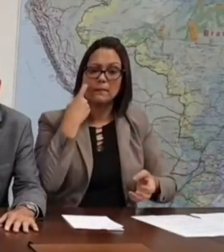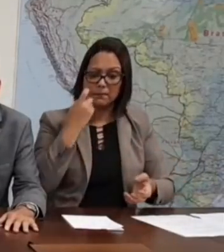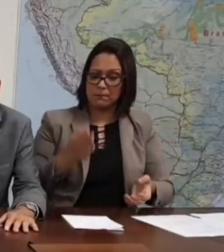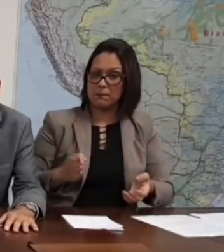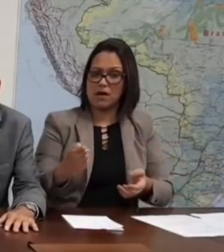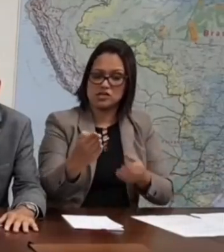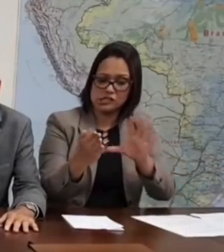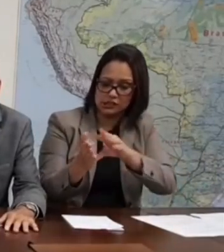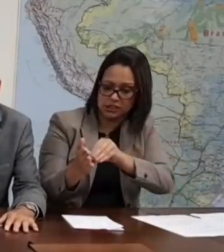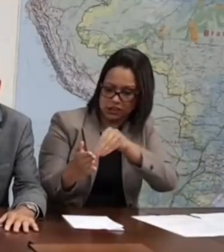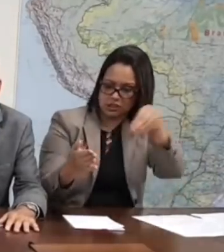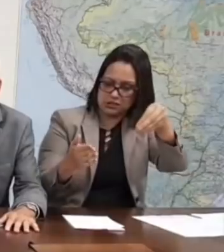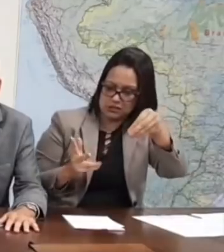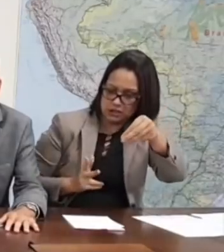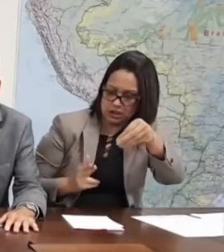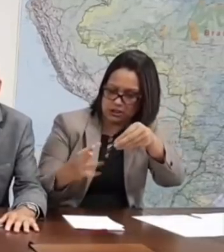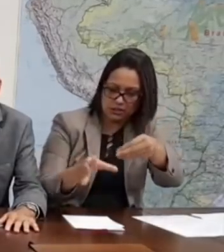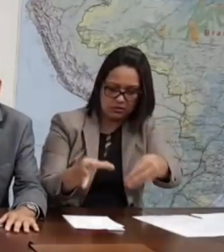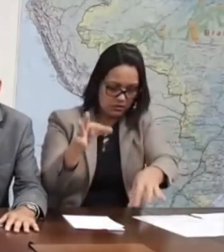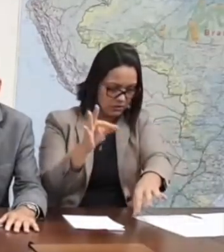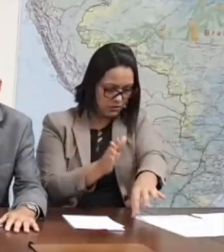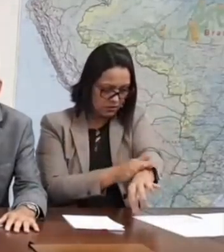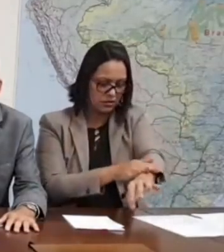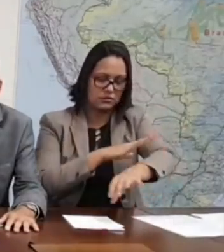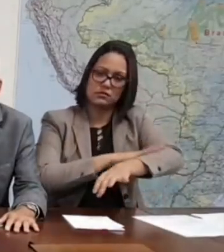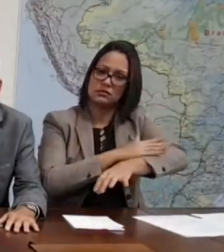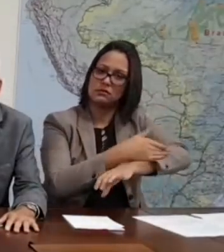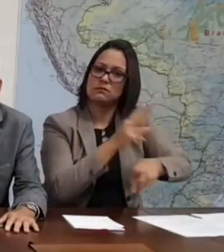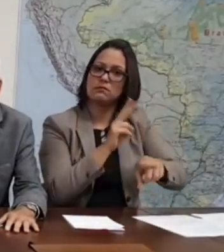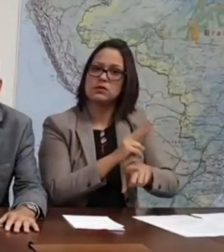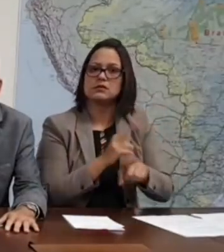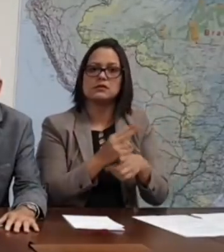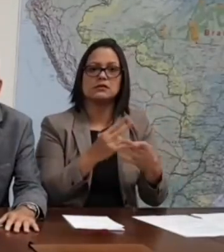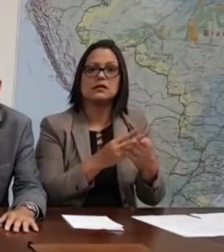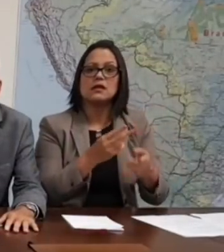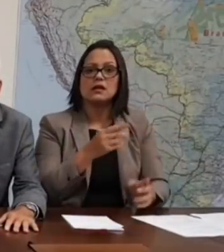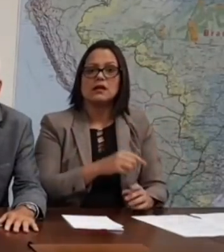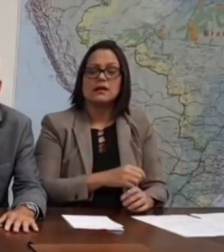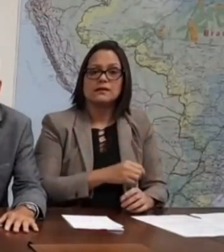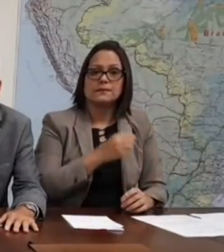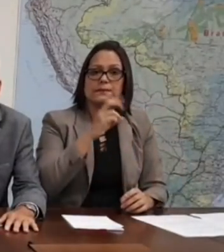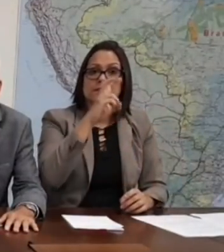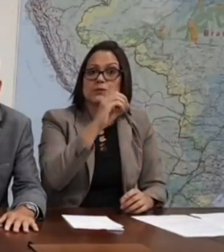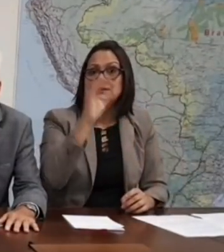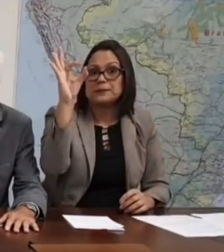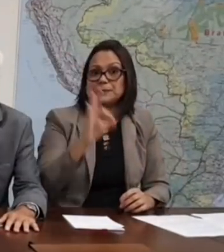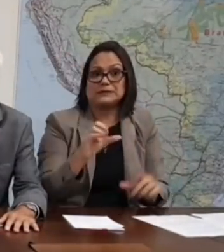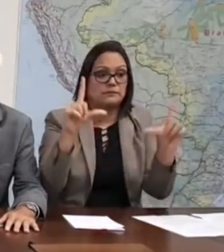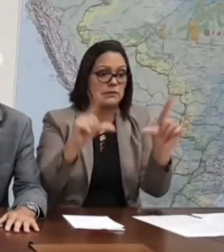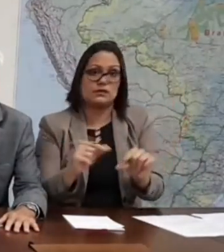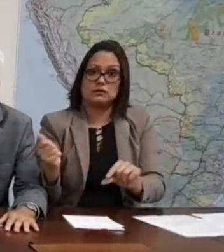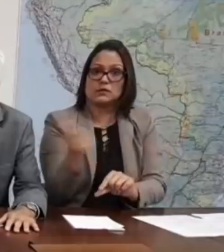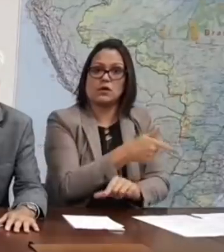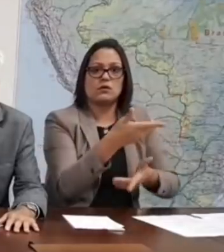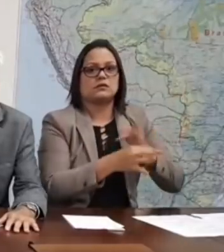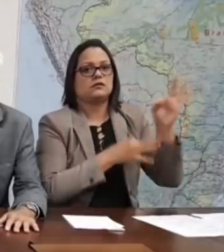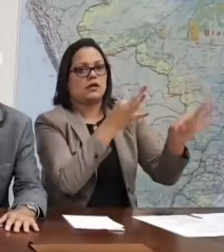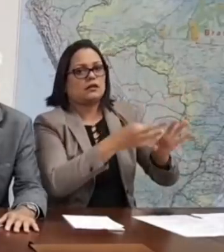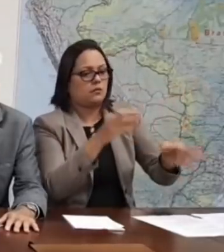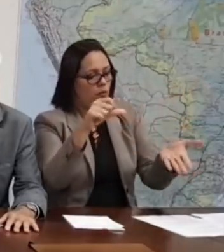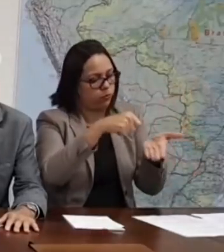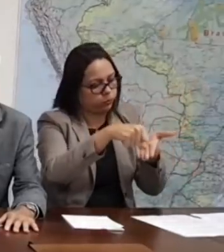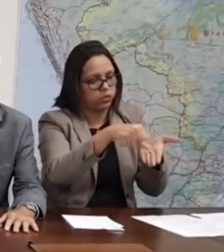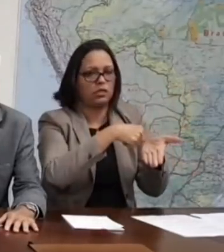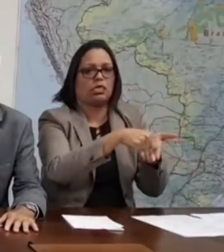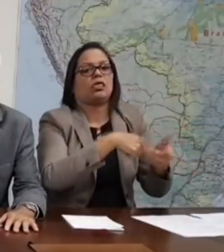Custo infinitamente não, menos da metade do preço muito inferior do tradicional de hoje em dia. Também